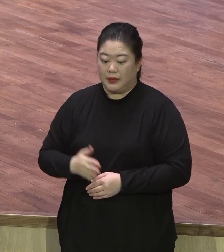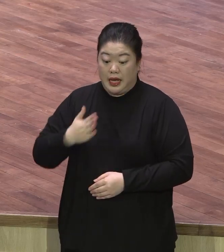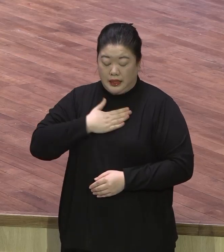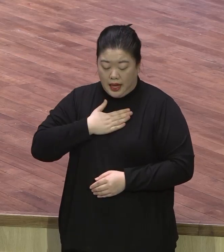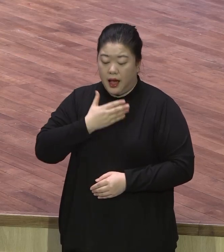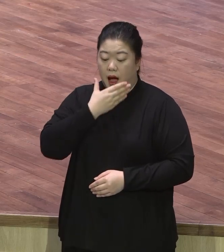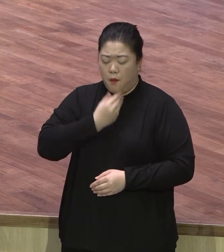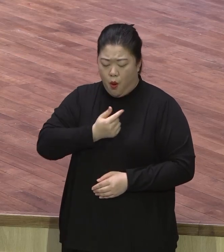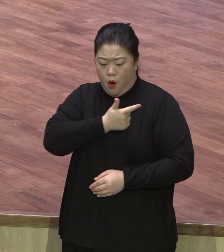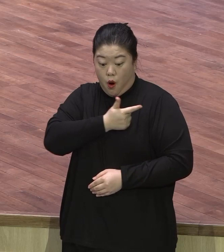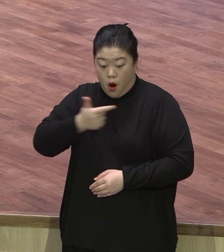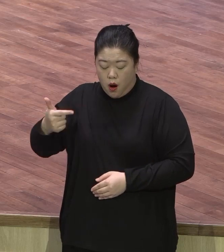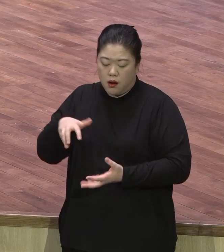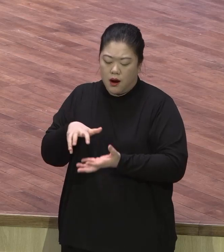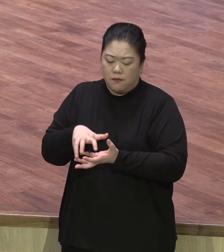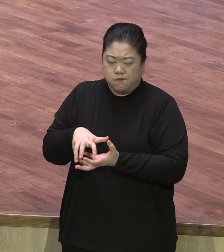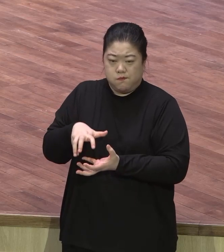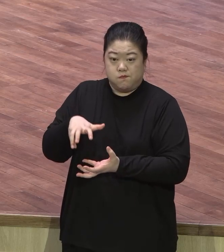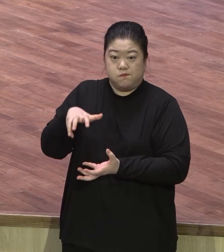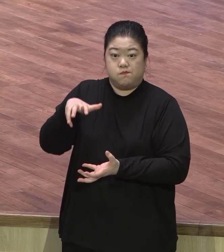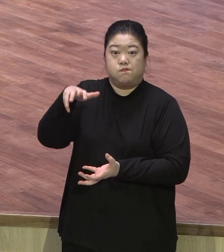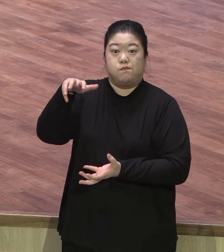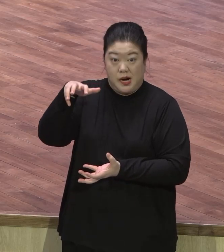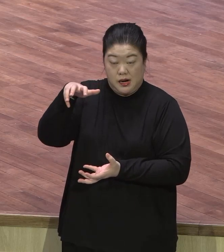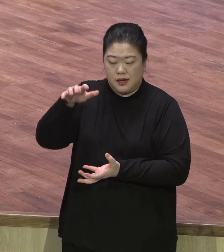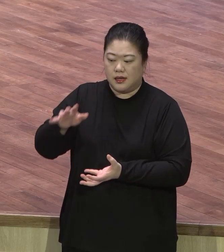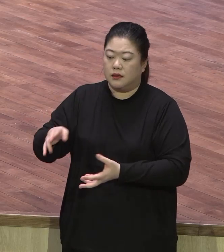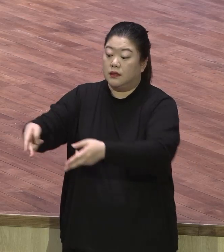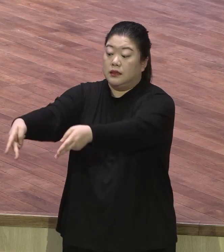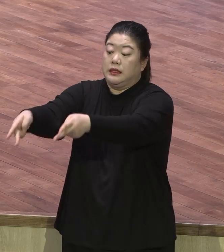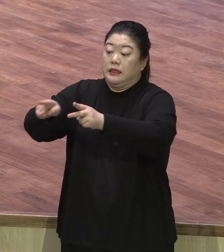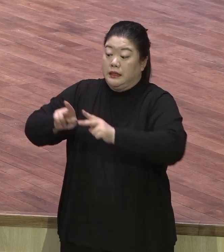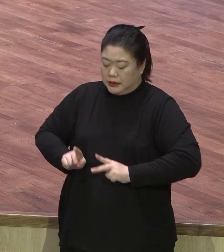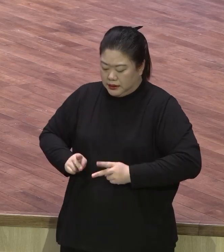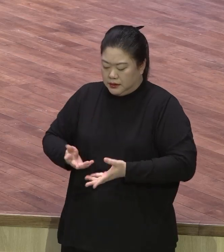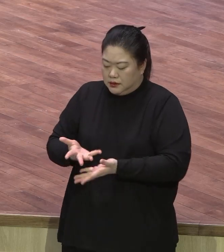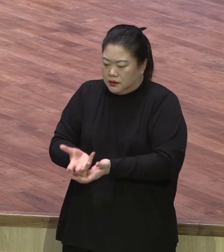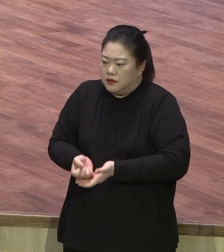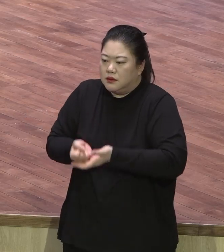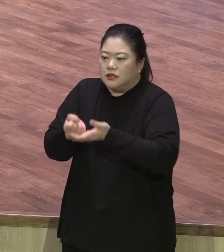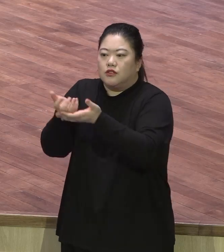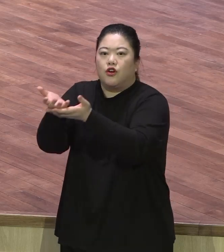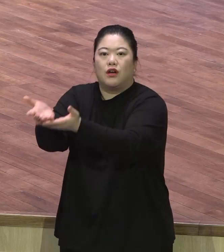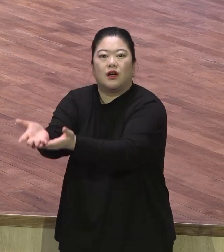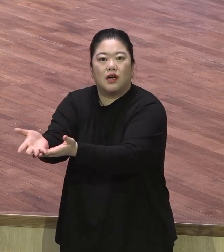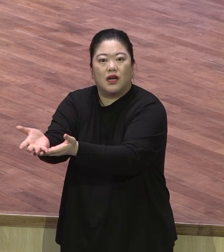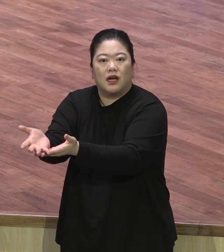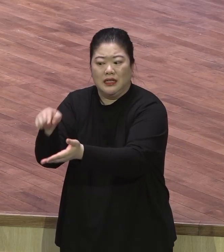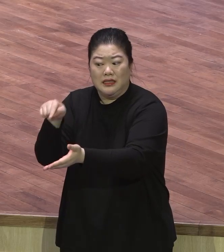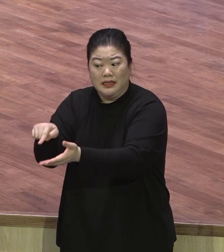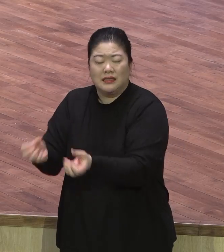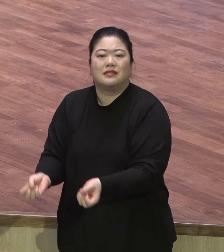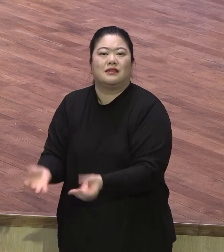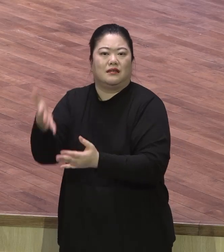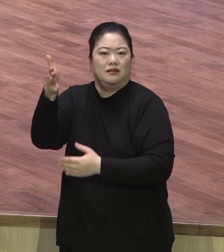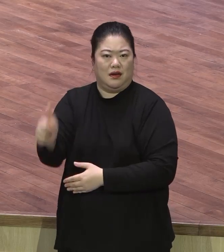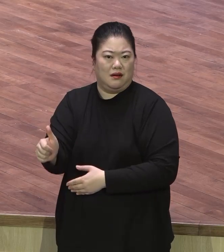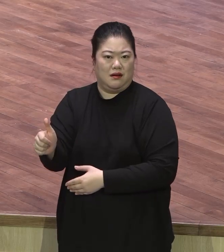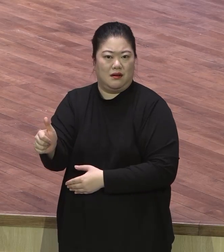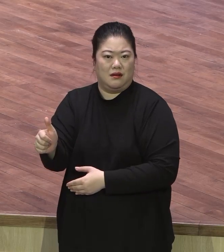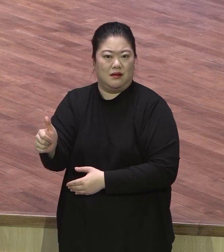영적 축복 나누어 주라 영계 모든 성도들 영적 폰티펙스가 되어져서 여러분